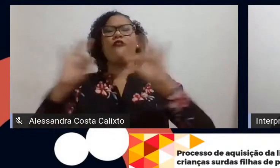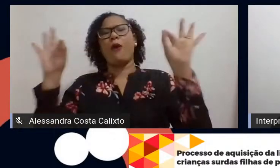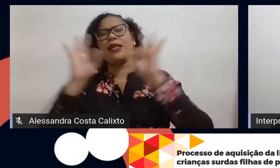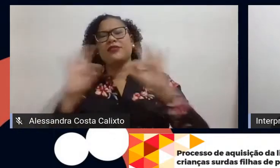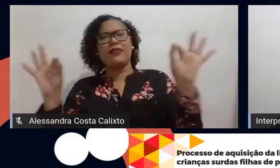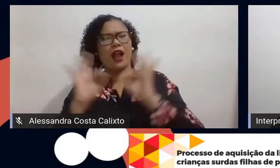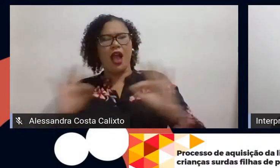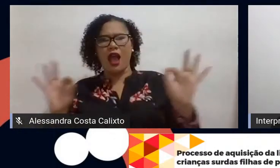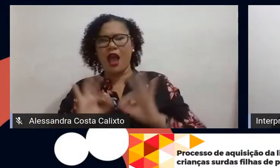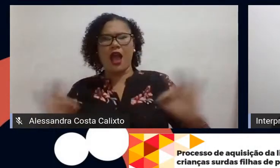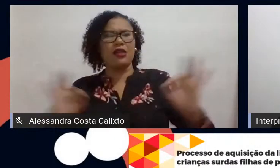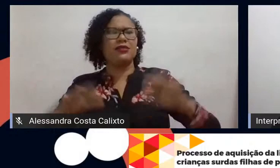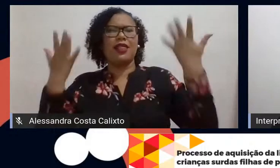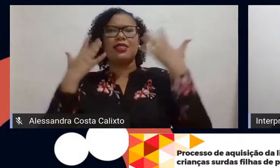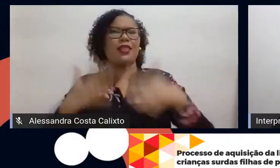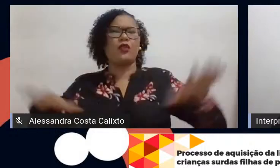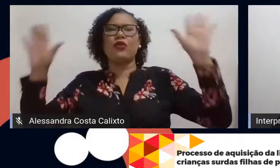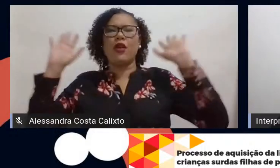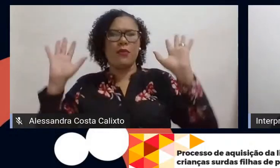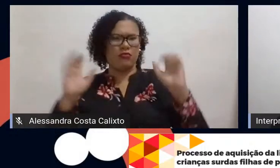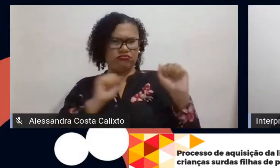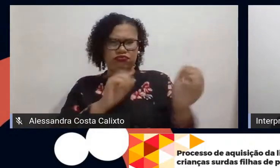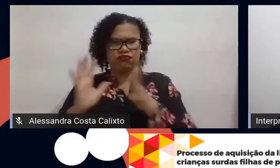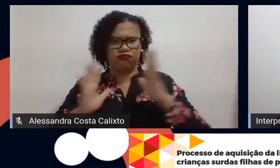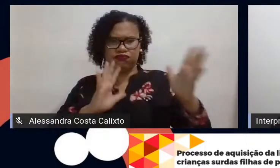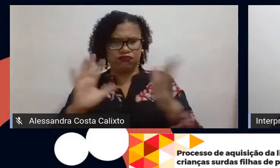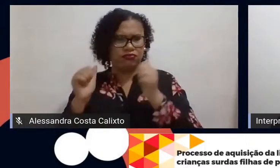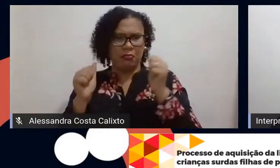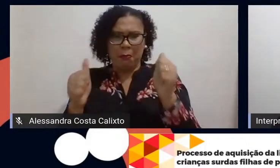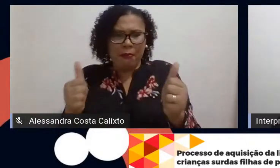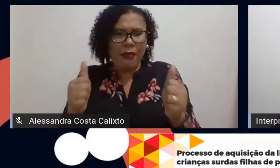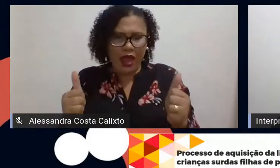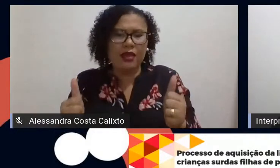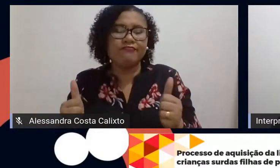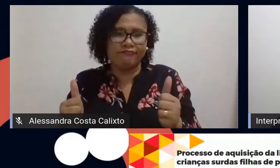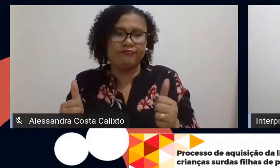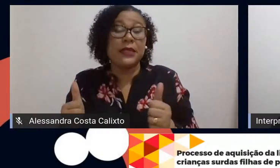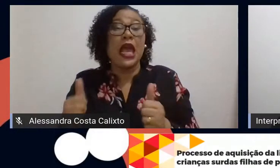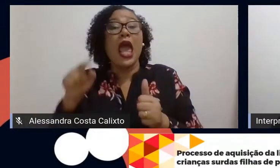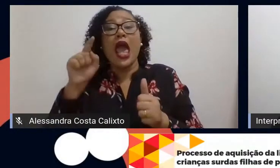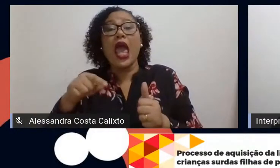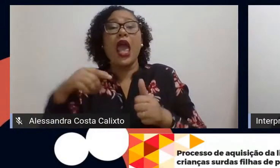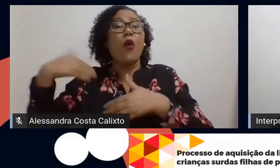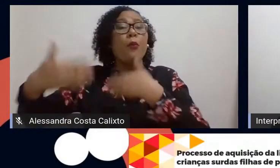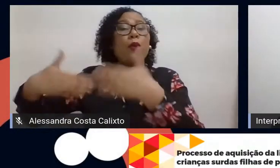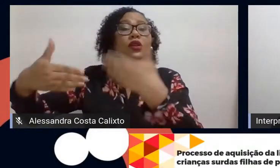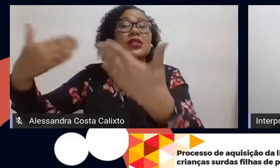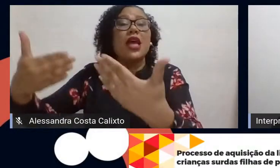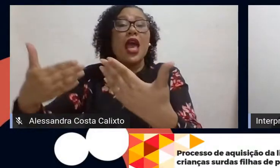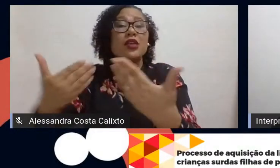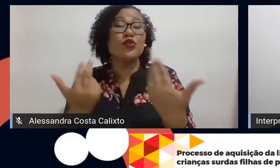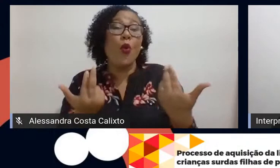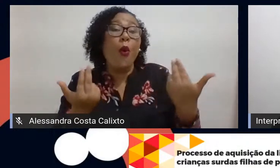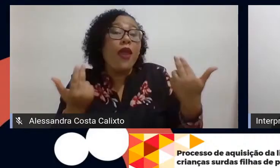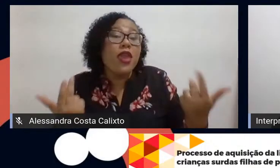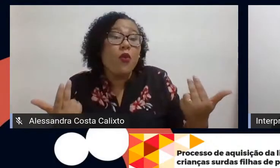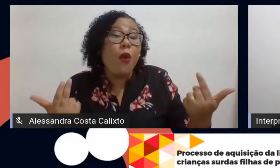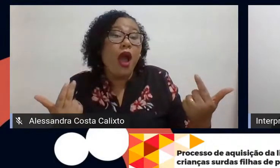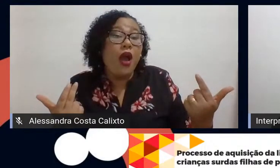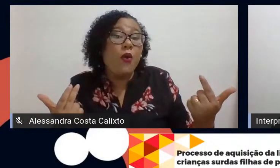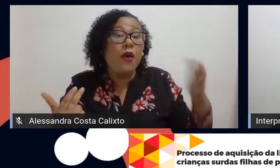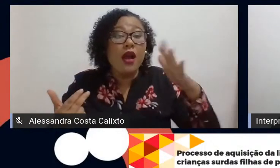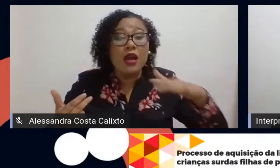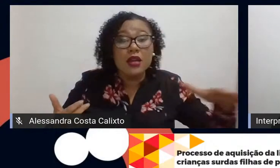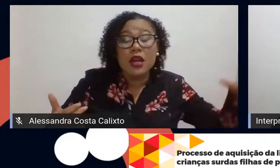múltiplas combinações desses sinais, a formação de frases, isso acontece de forma bem natural. Então, acontece uma fluência já